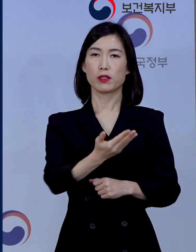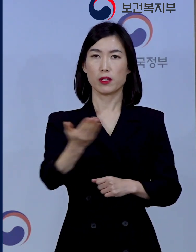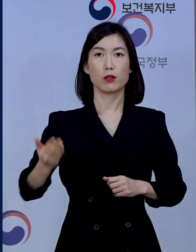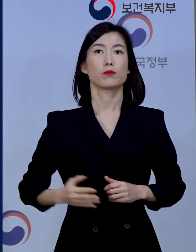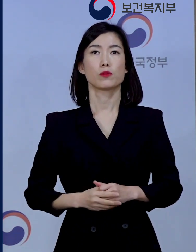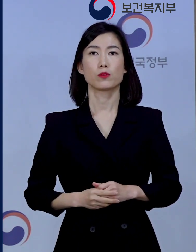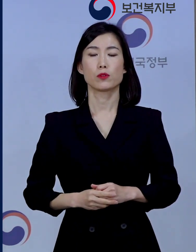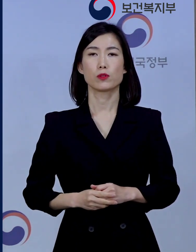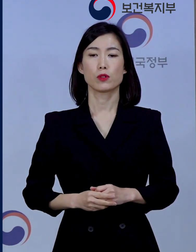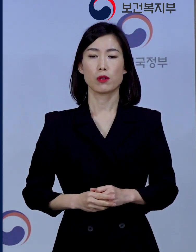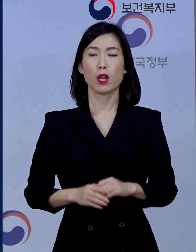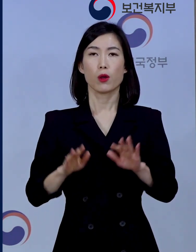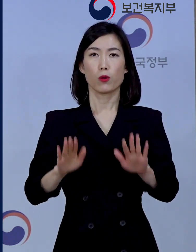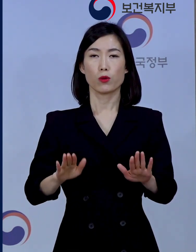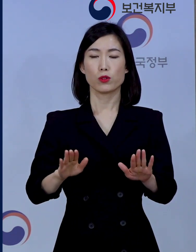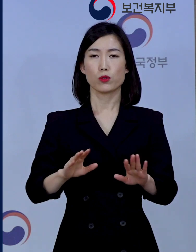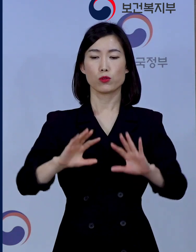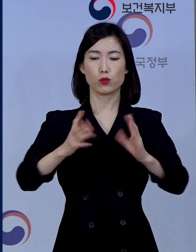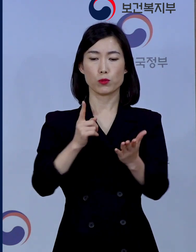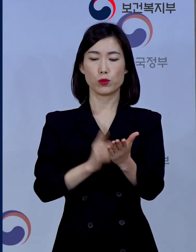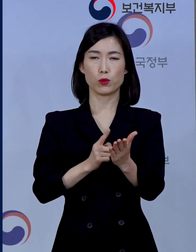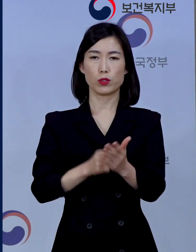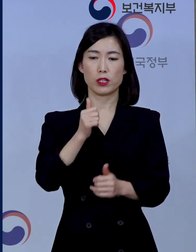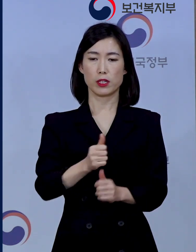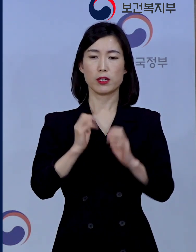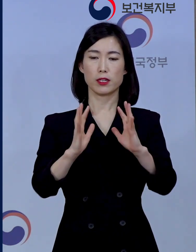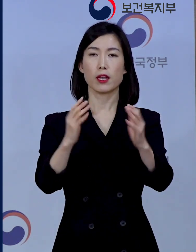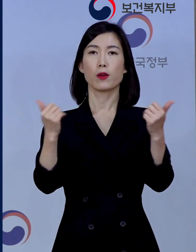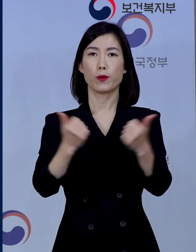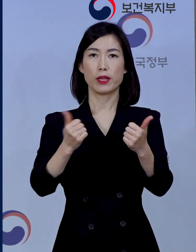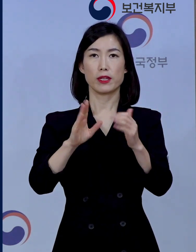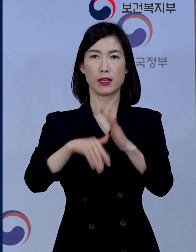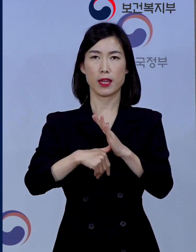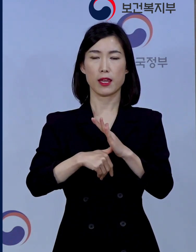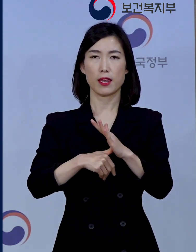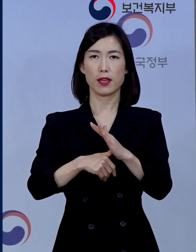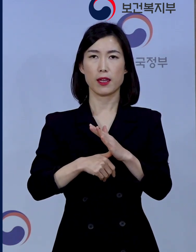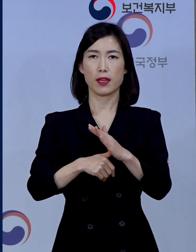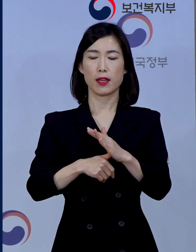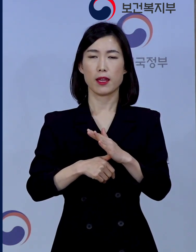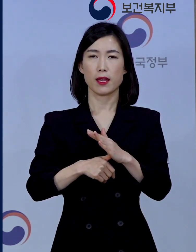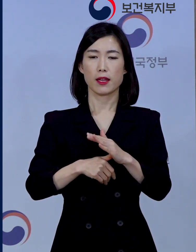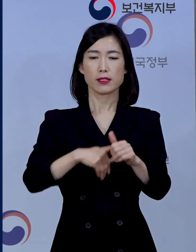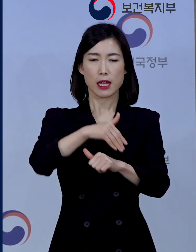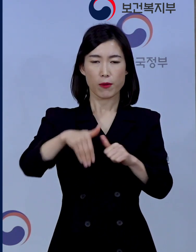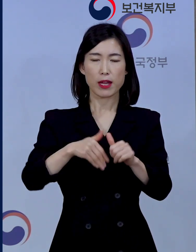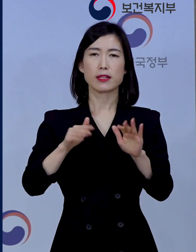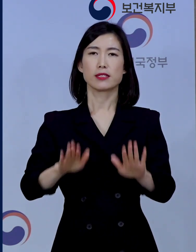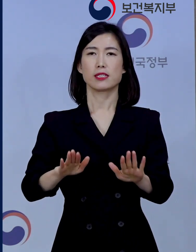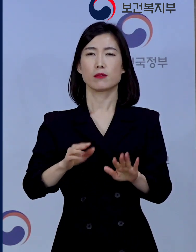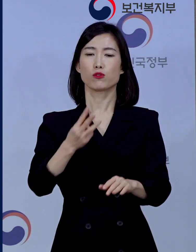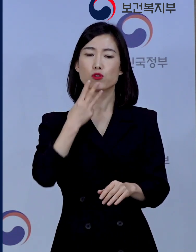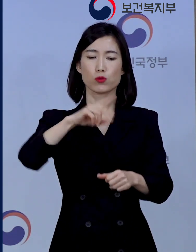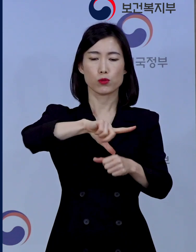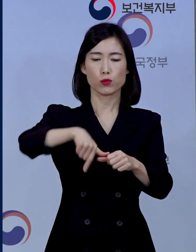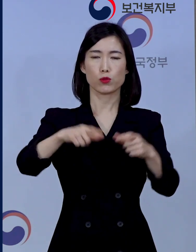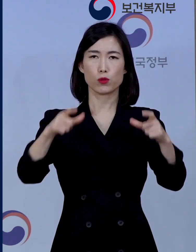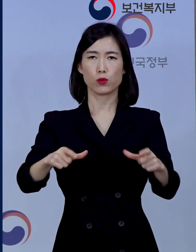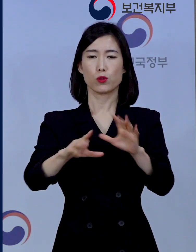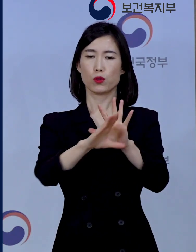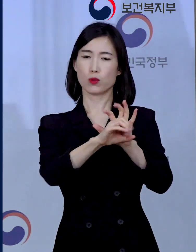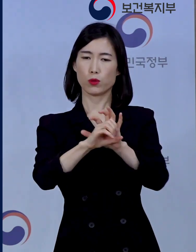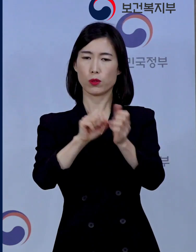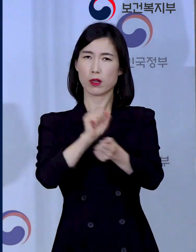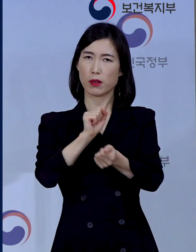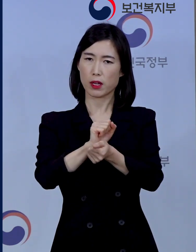여러분, 정부는 오늘 국무총리 주재 중대본 회의를 통해 현재 수도권의 코로나19